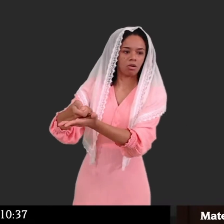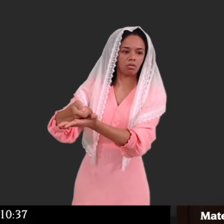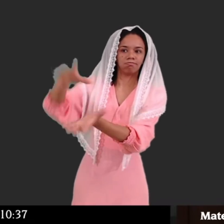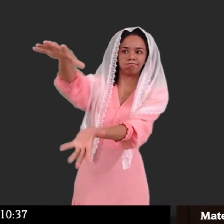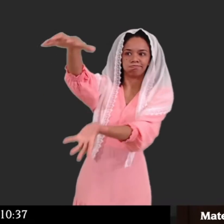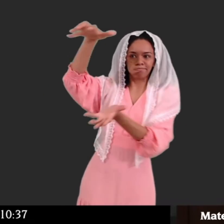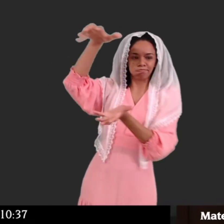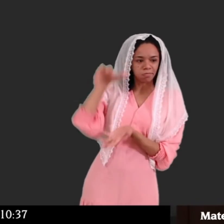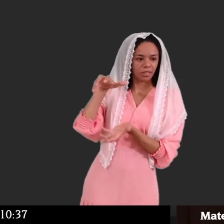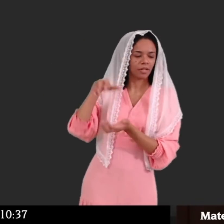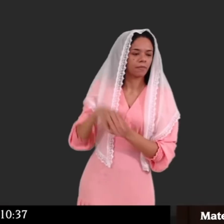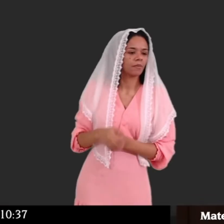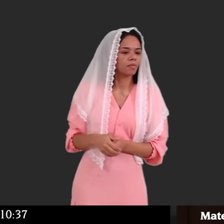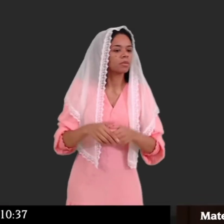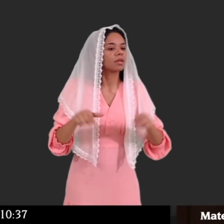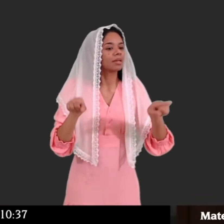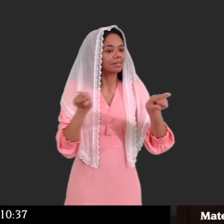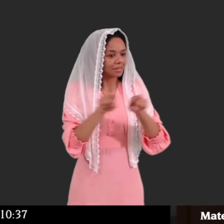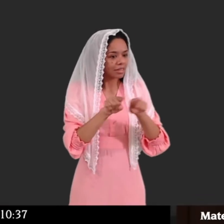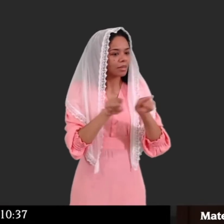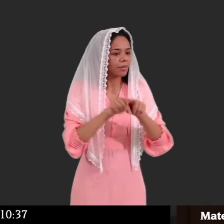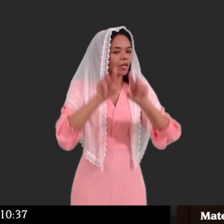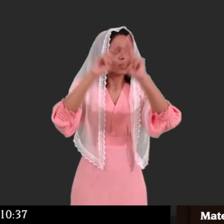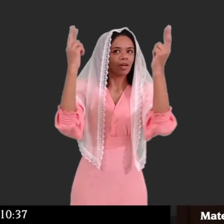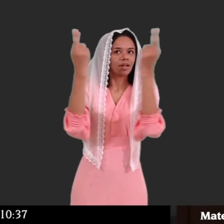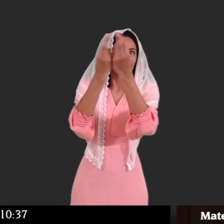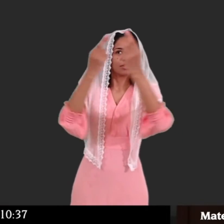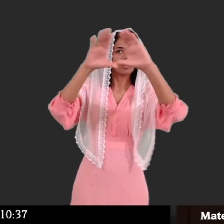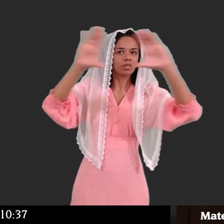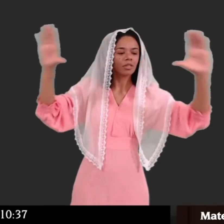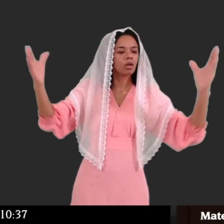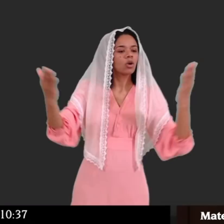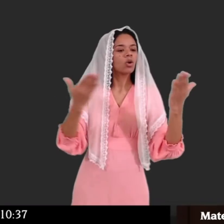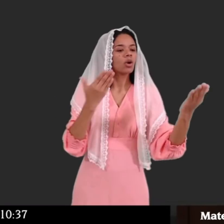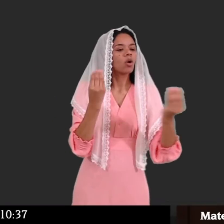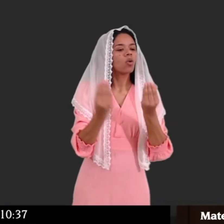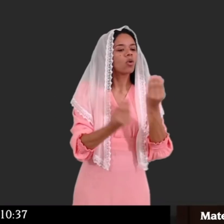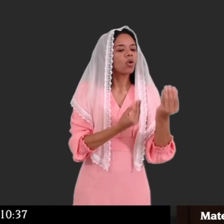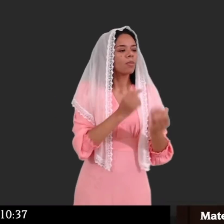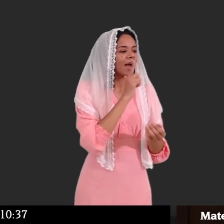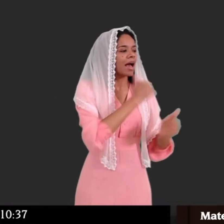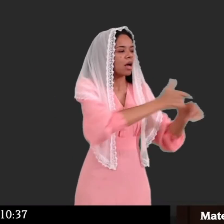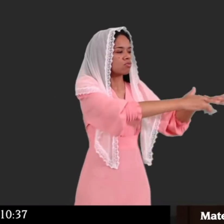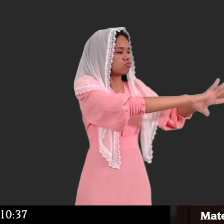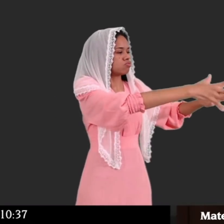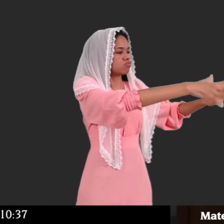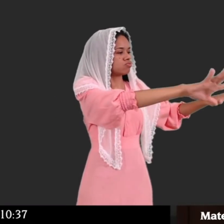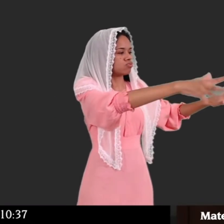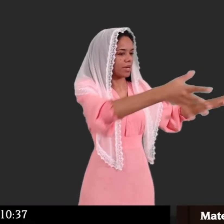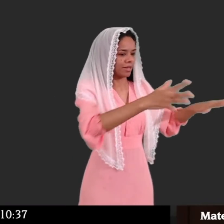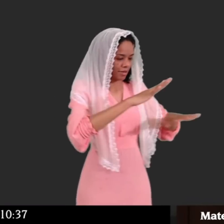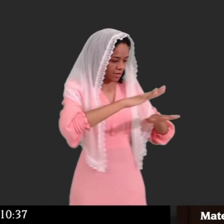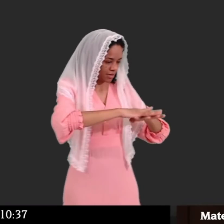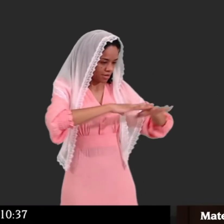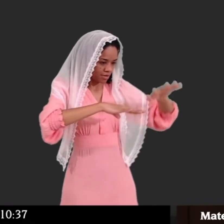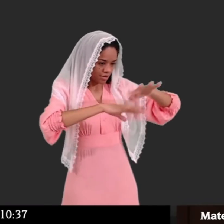Igualmente, o reino dos céus é semelhante a uma rede lançada ao mar e que apanha toda a qualidade de peixes. E estando